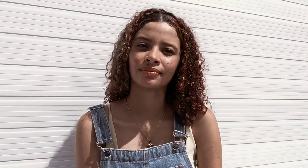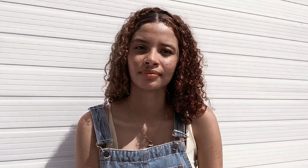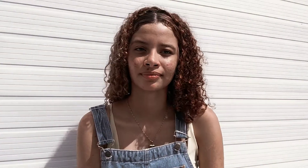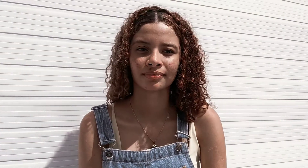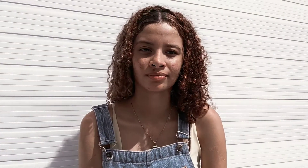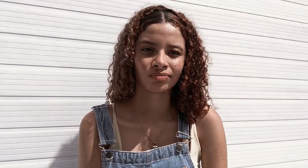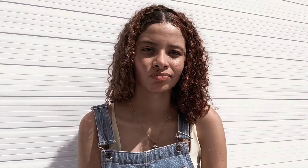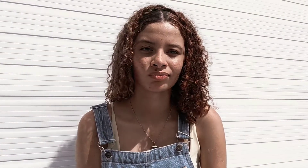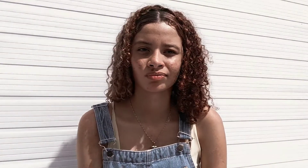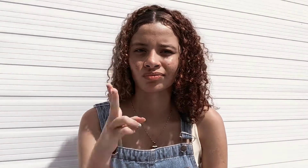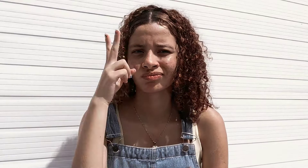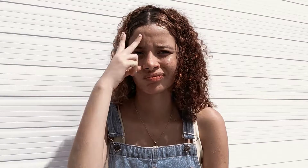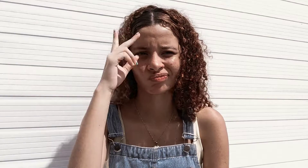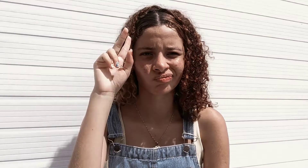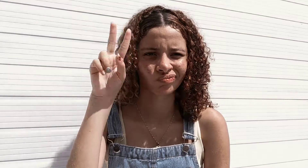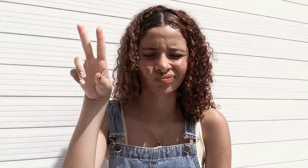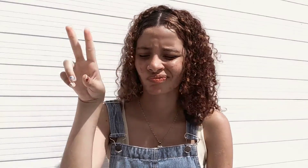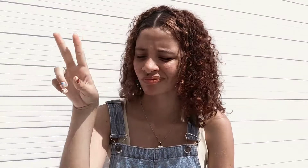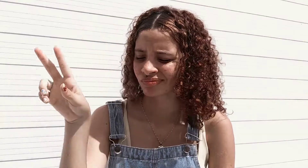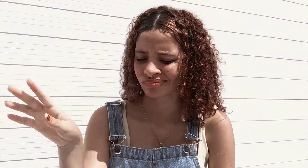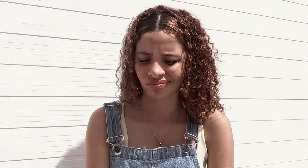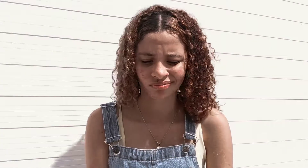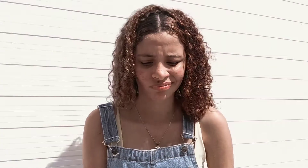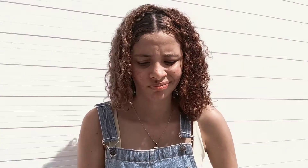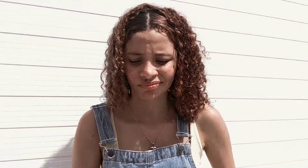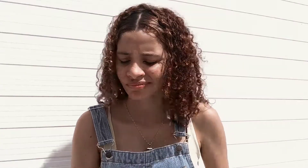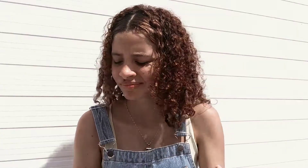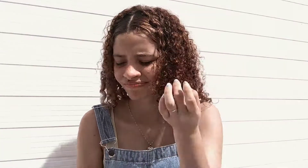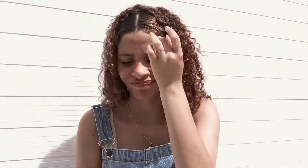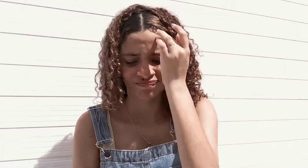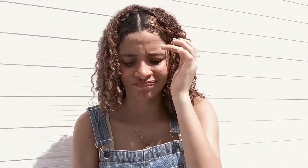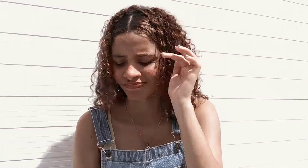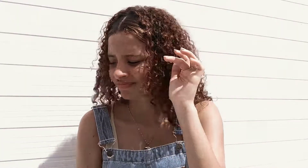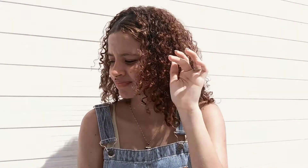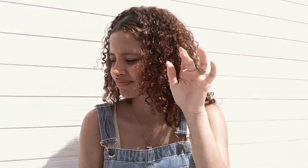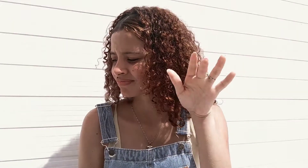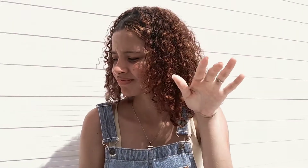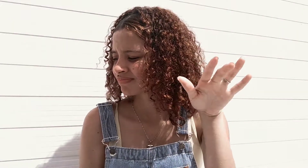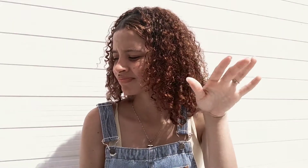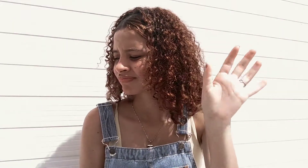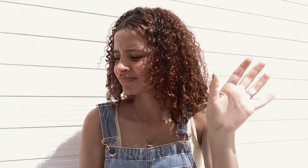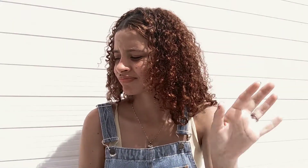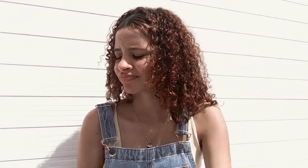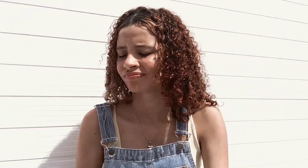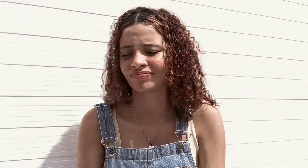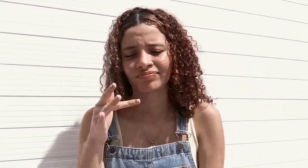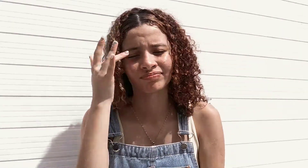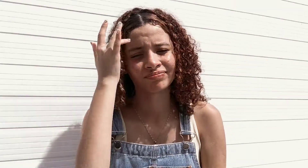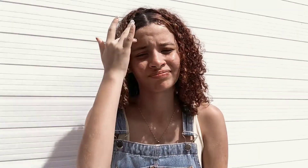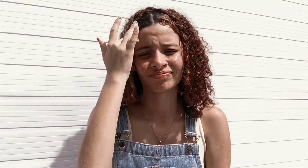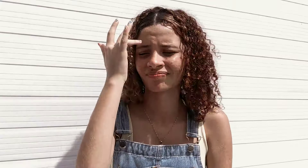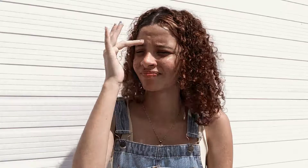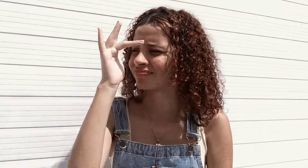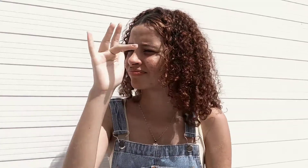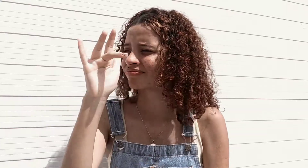Eu não sei, não sei, não sei